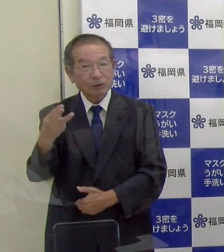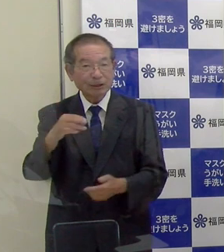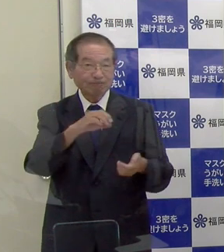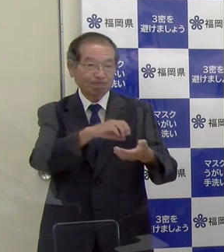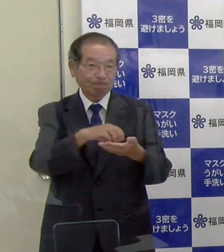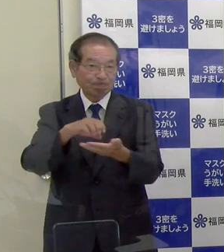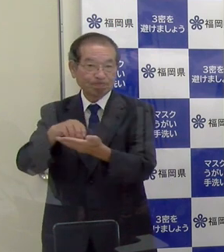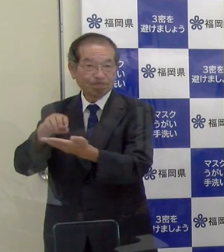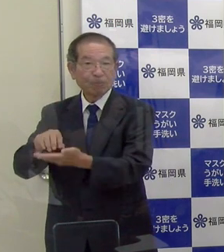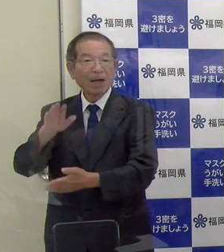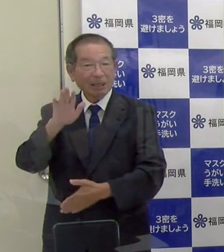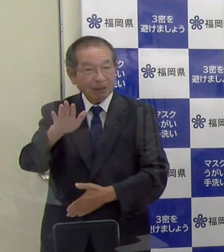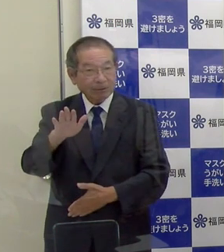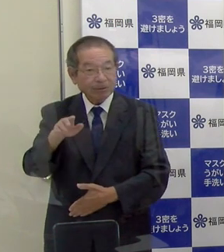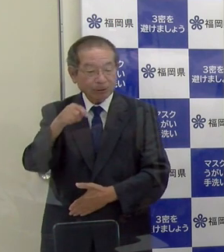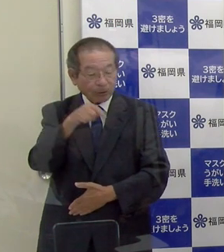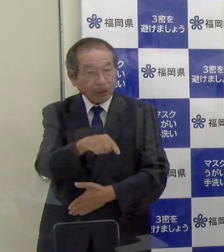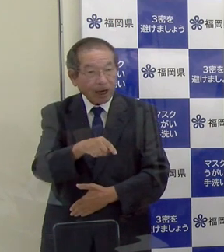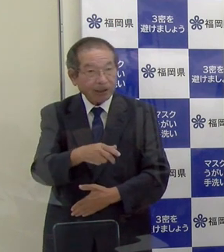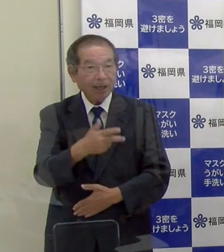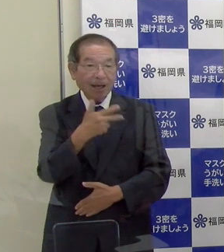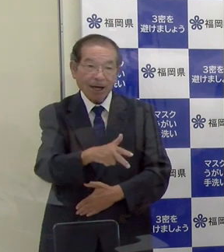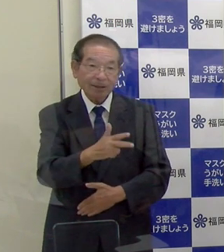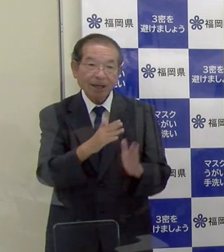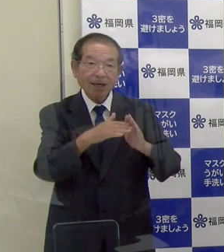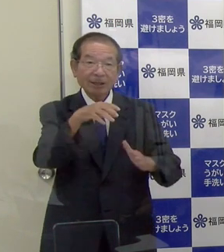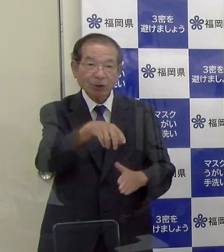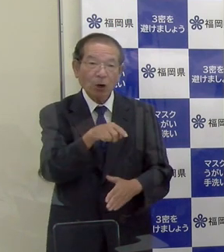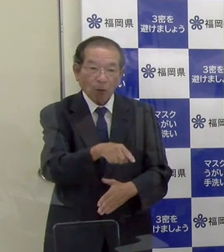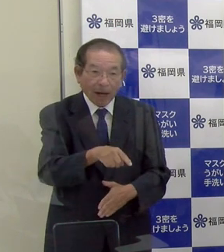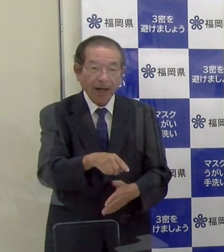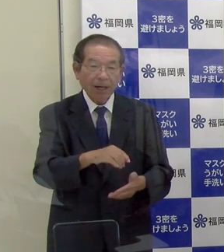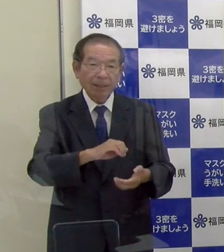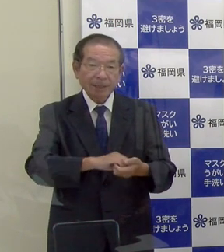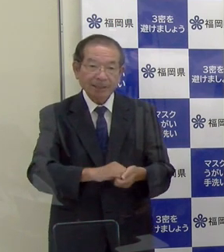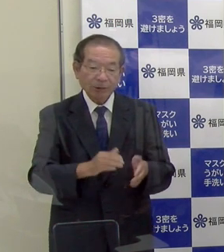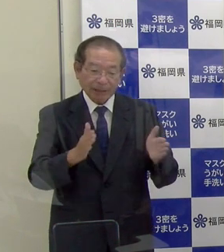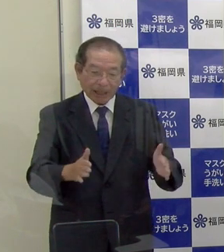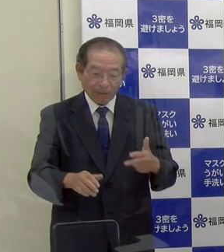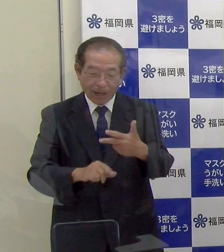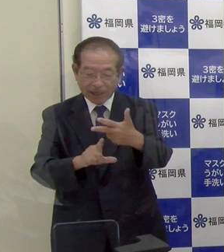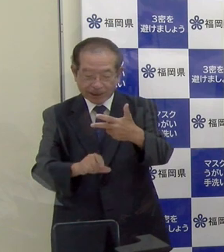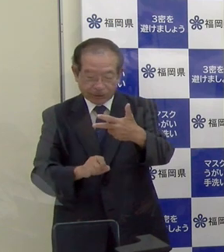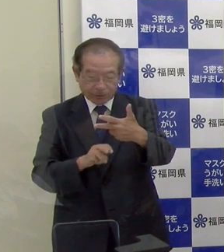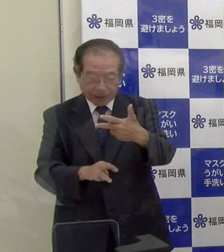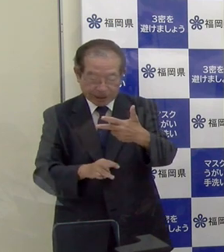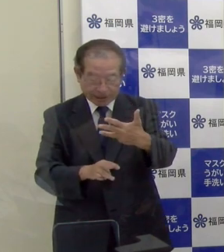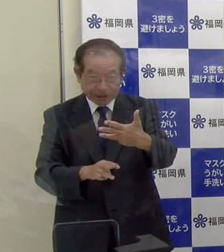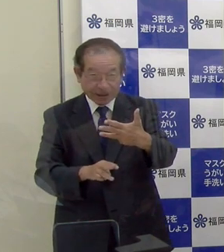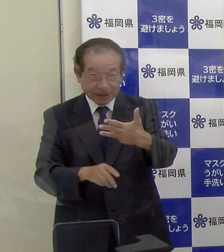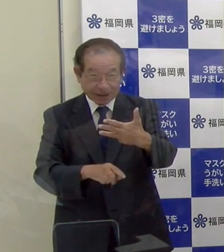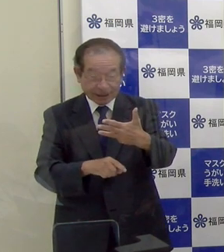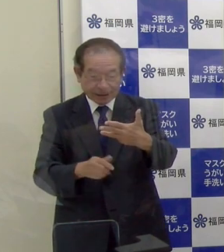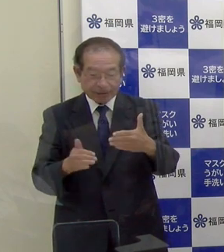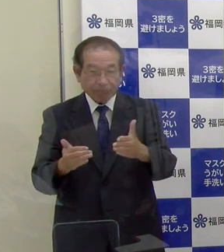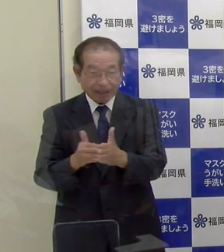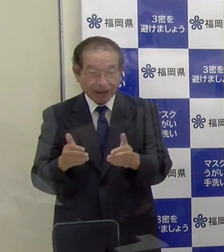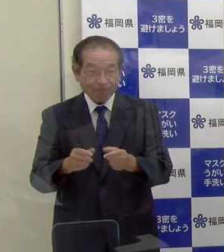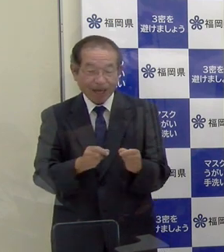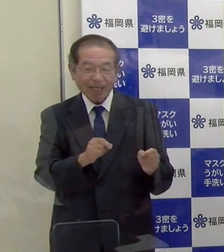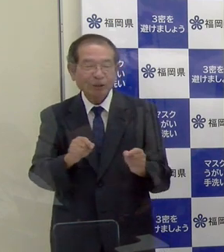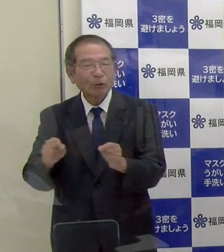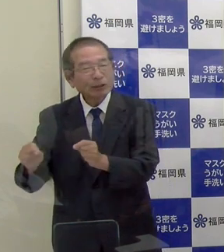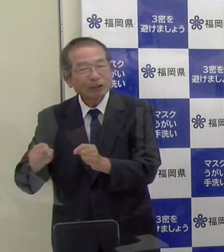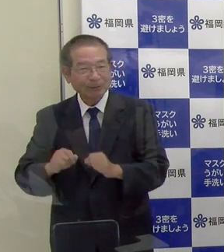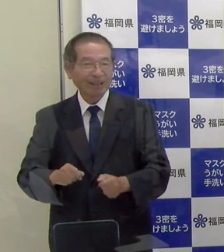致しておりますこのうち博多会場におきましては設置期間を8月13日まで延長して設置を実施